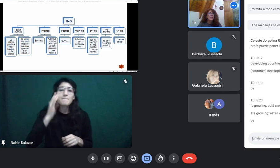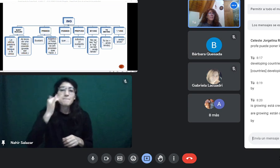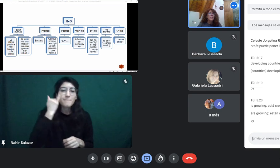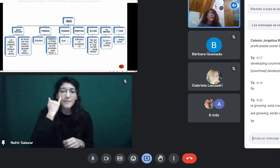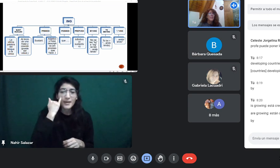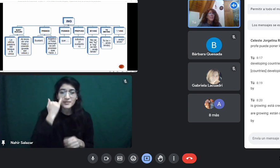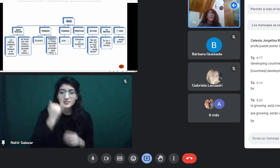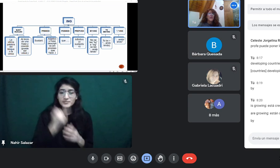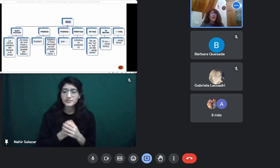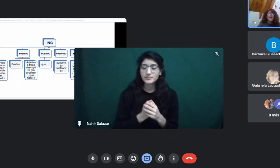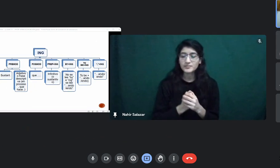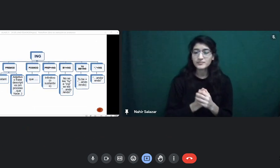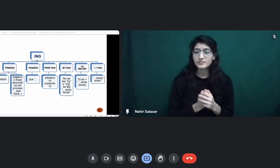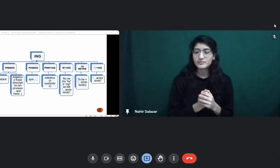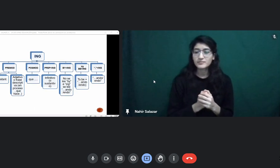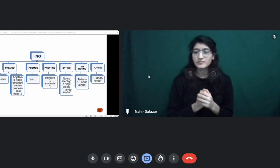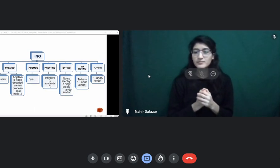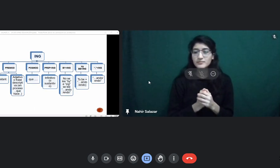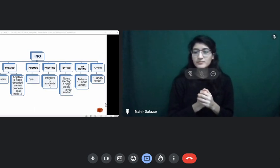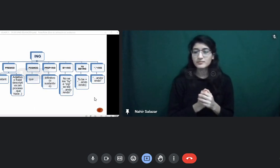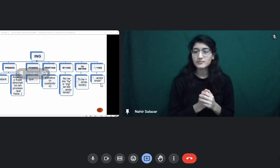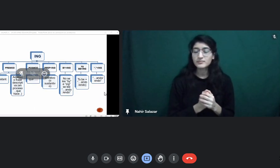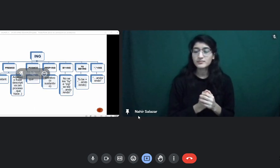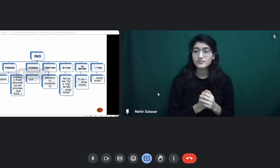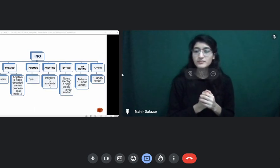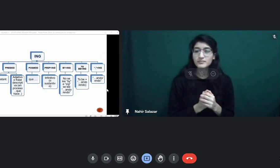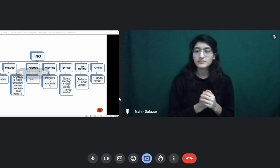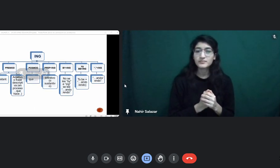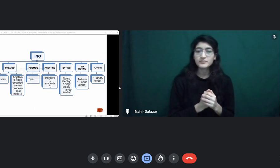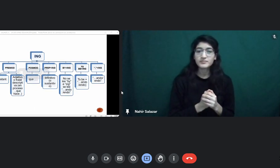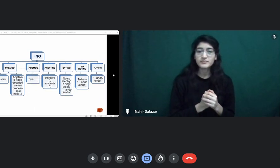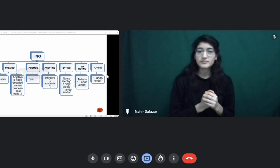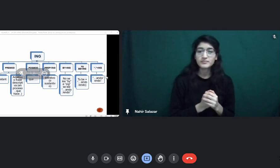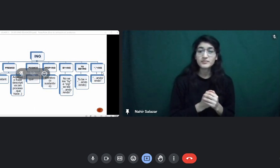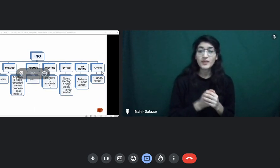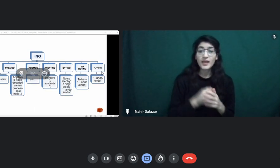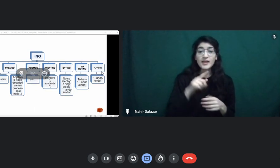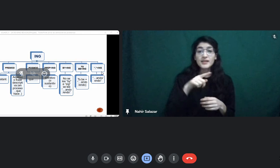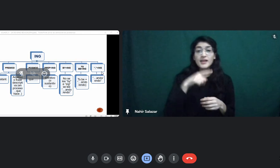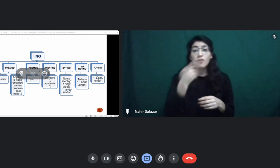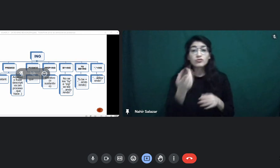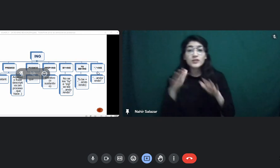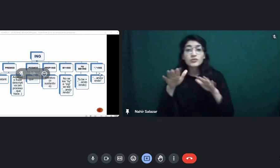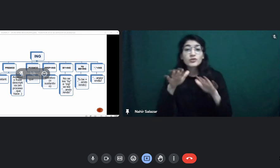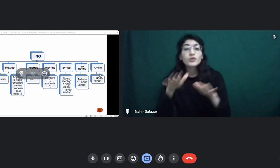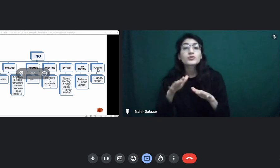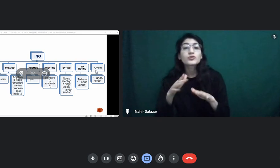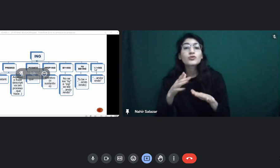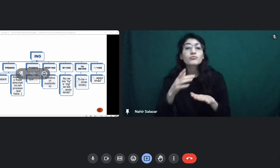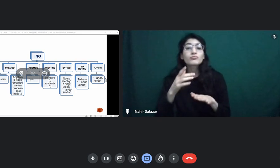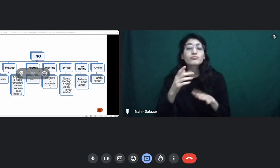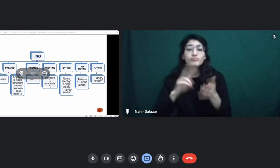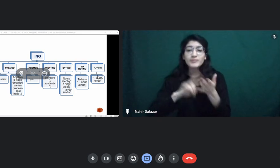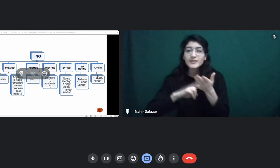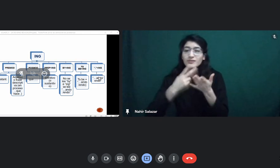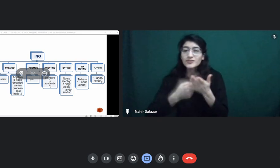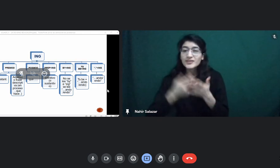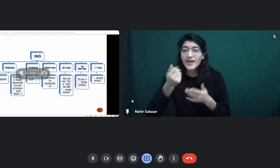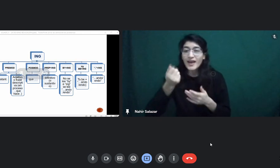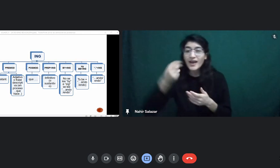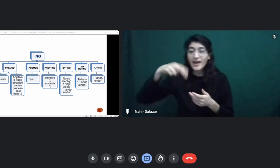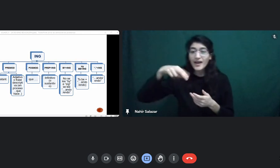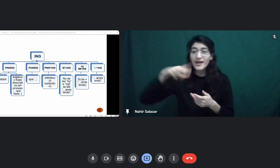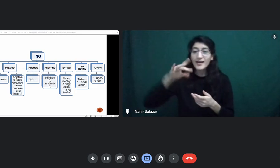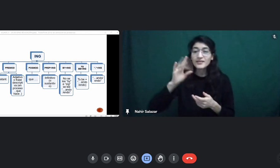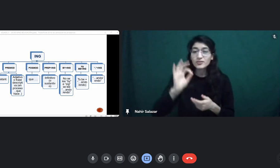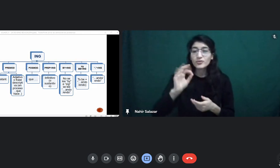Bien. Y el otro caso que se puede traducir como anduendo es cuando está, como dice acá en el último cuadrito, después